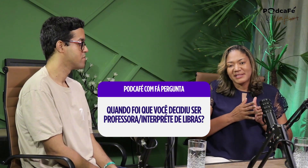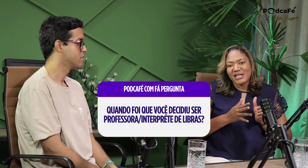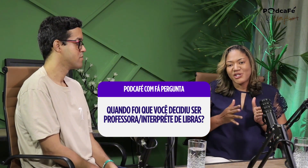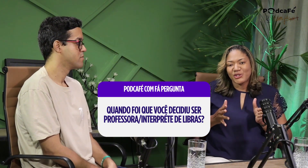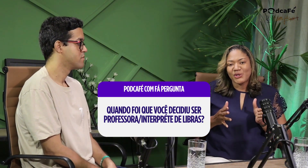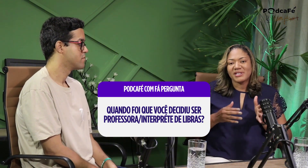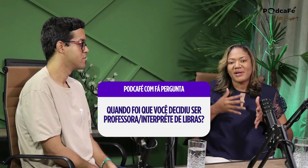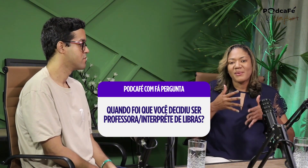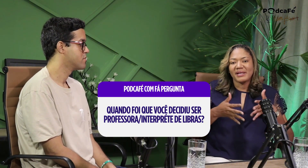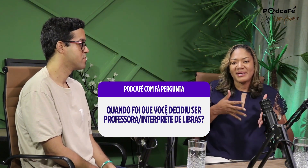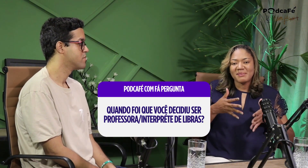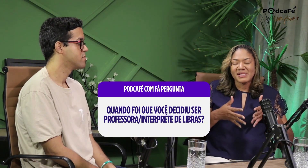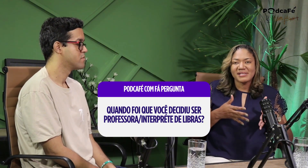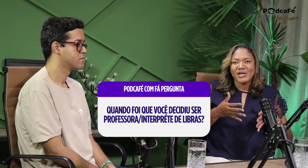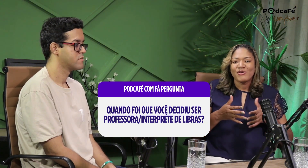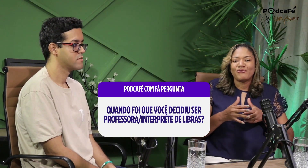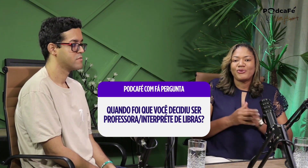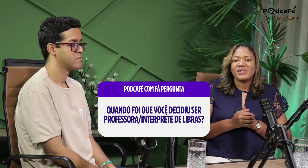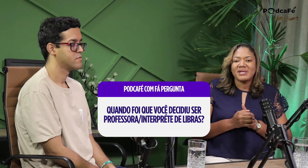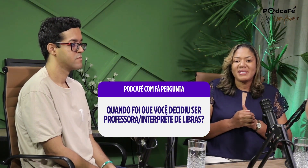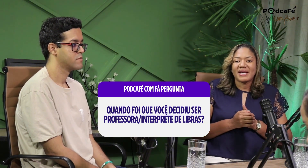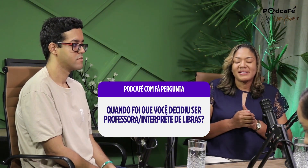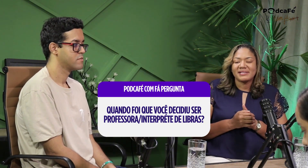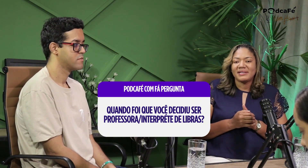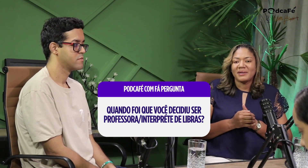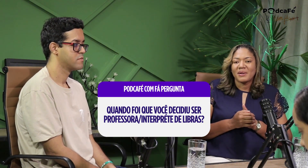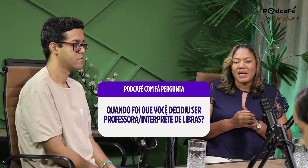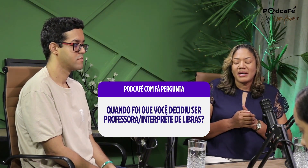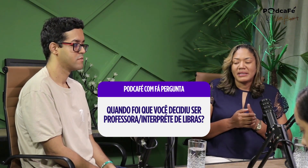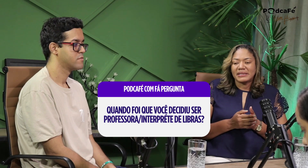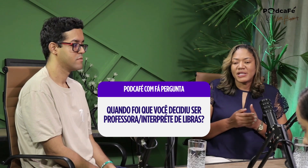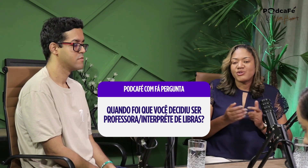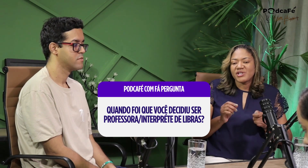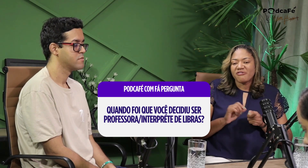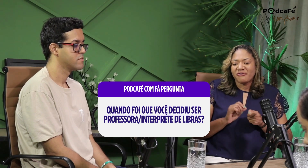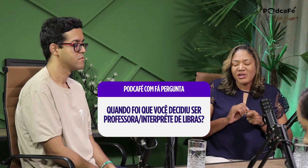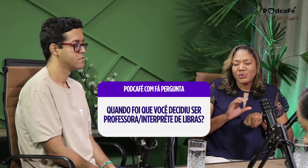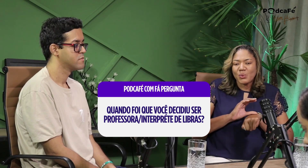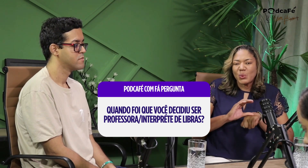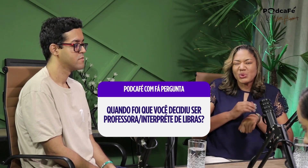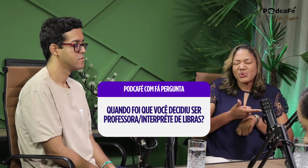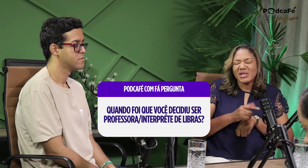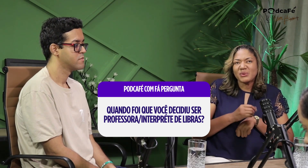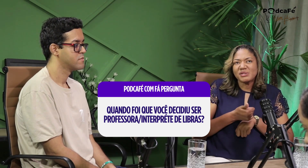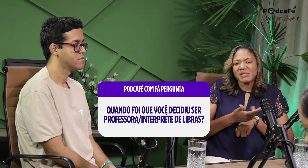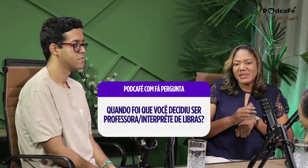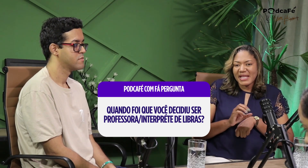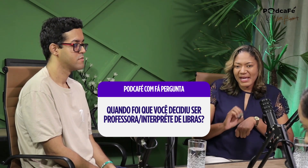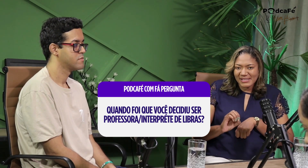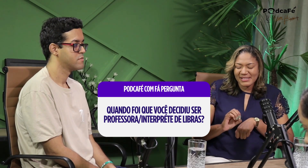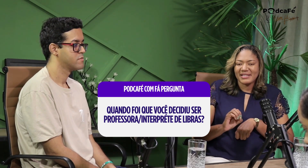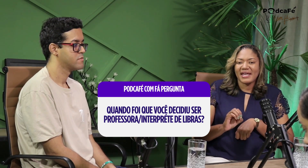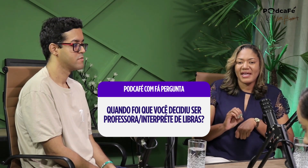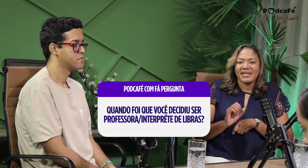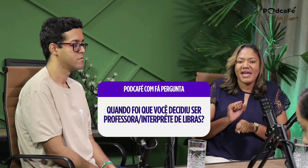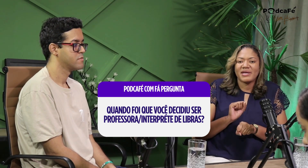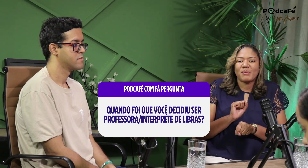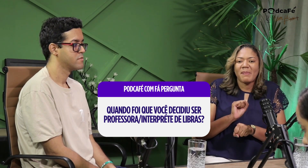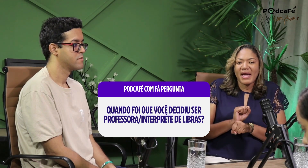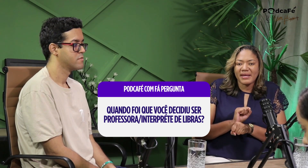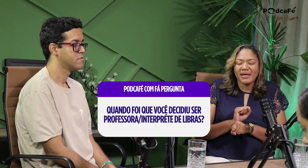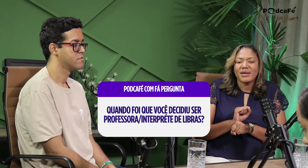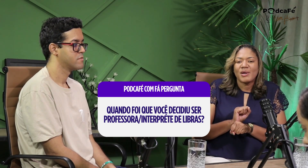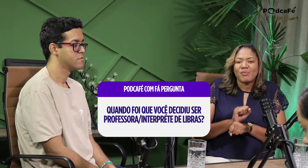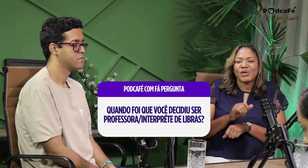A minha trajetória, né, com a Libras foi assim, eu tinha feito um curso em 2010, né, e aí